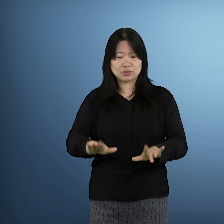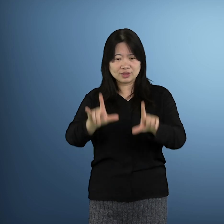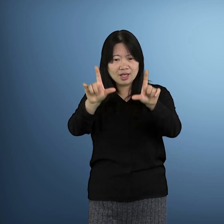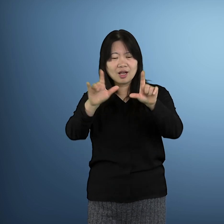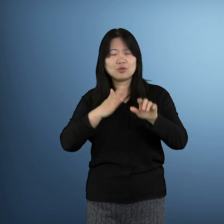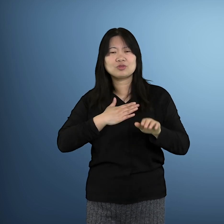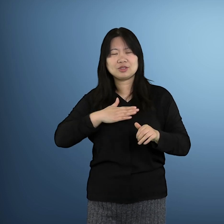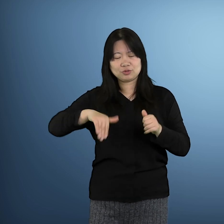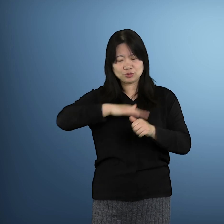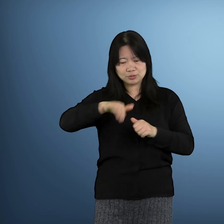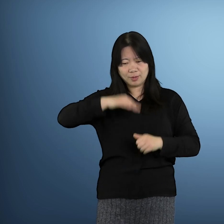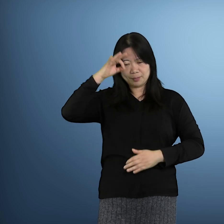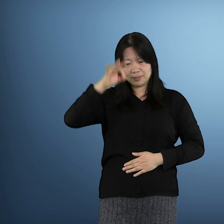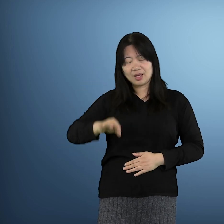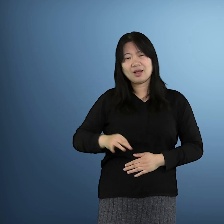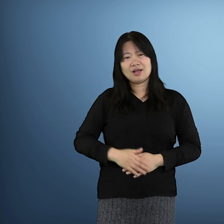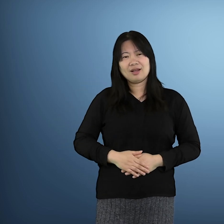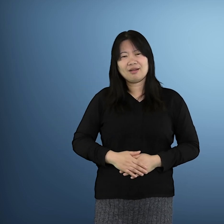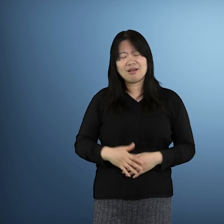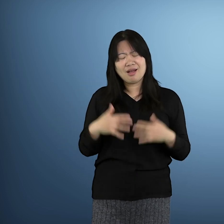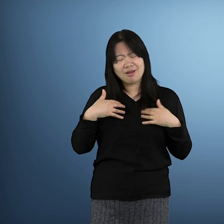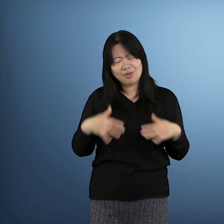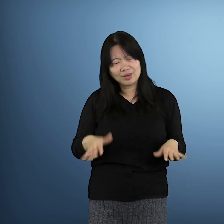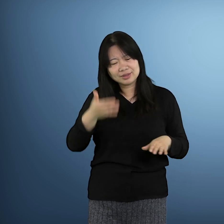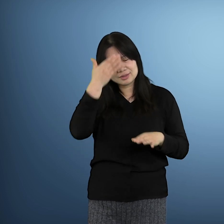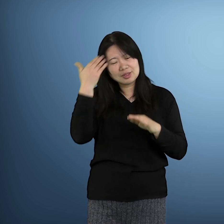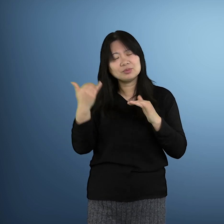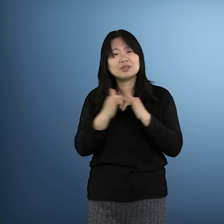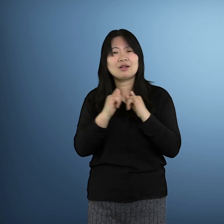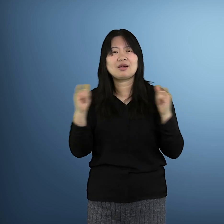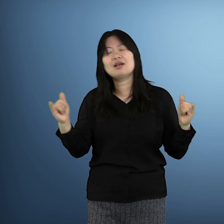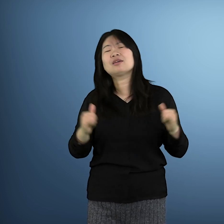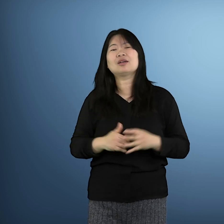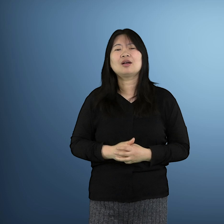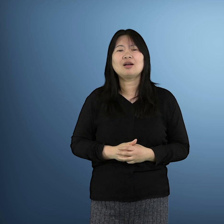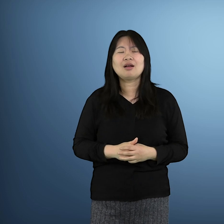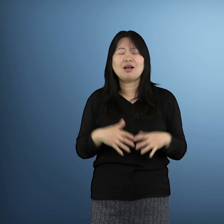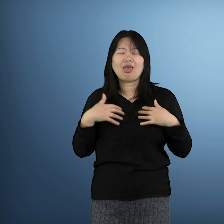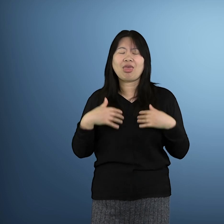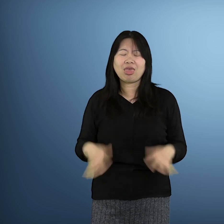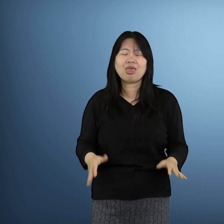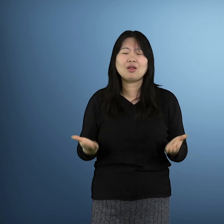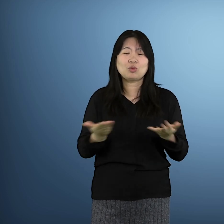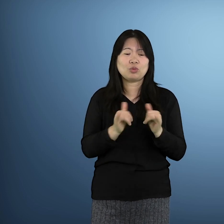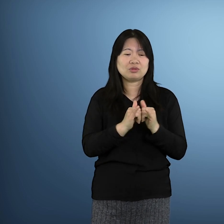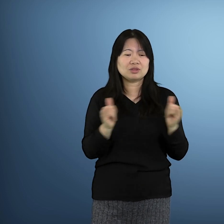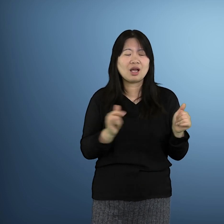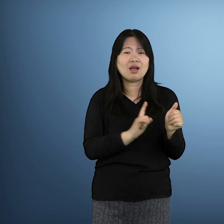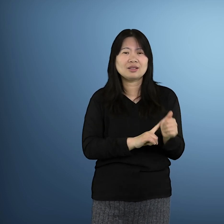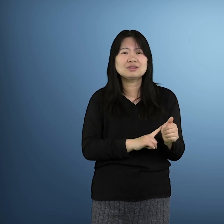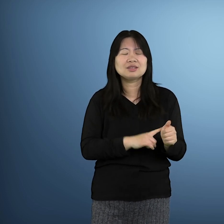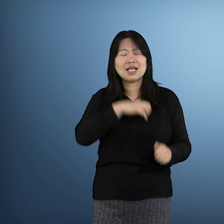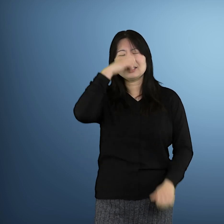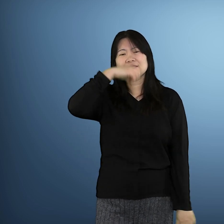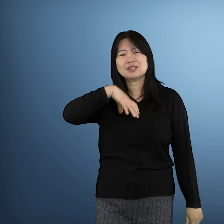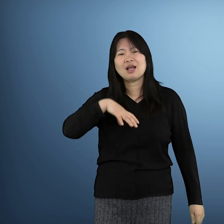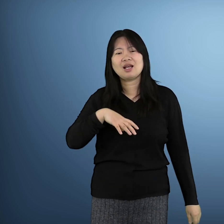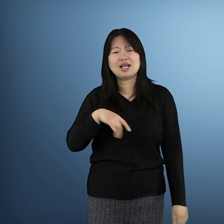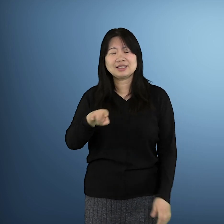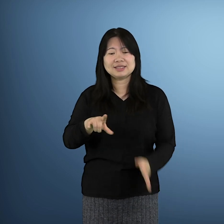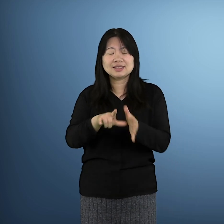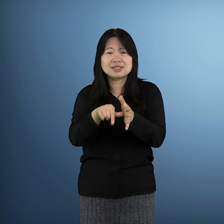오늘날 우리 주변에도 보면 힘없는 청년들, 힘없는 노동자들이 그냥